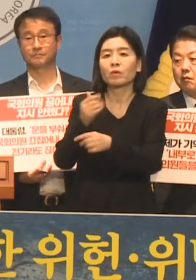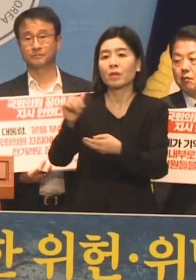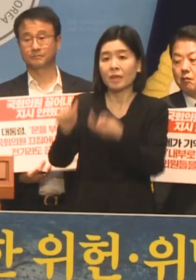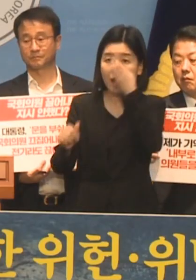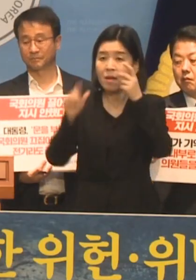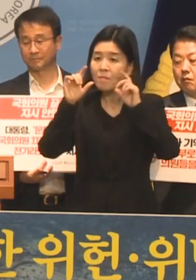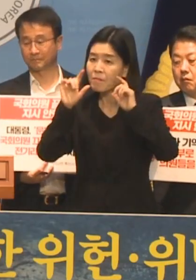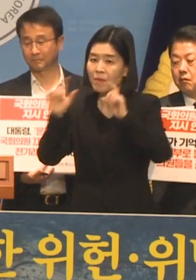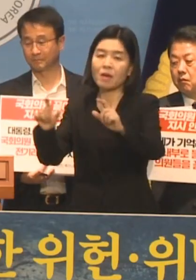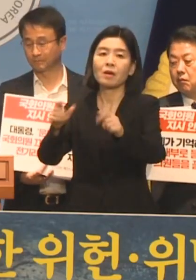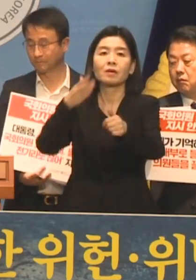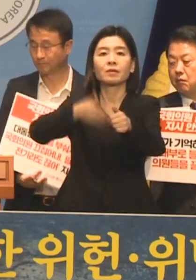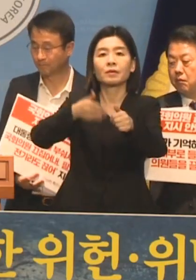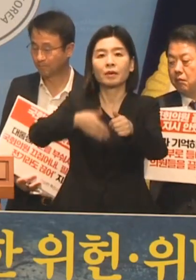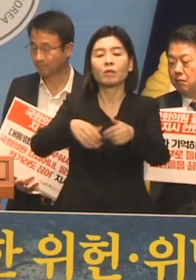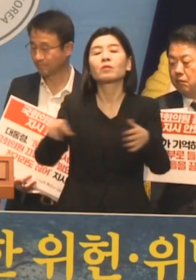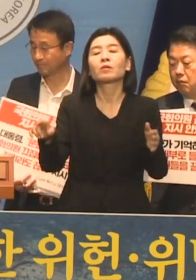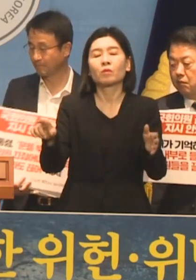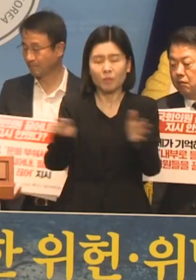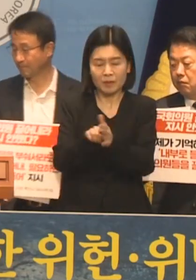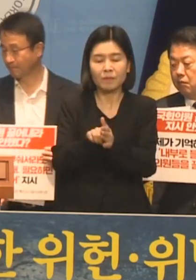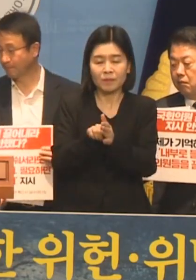믿습니다. 마치겠습니다.